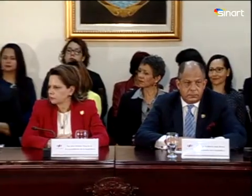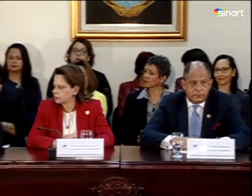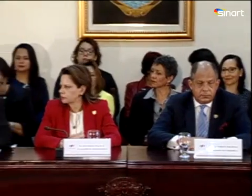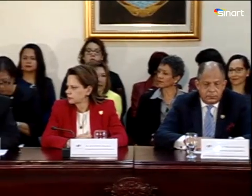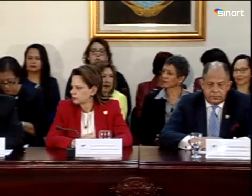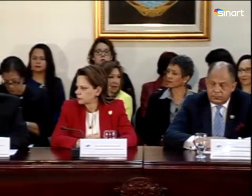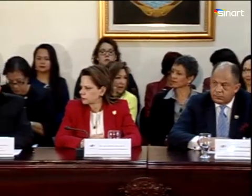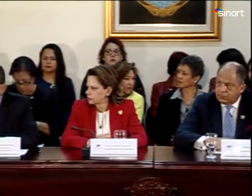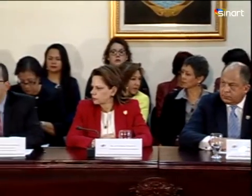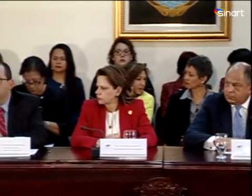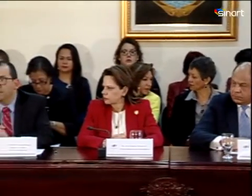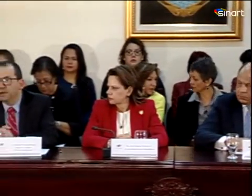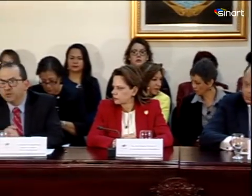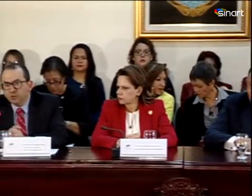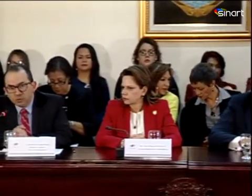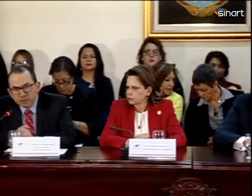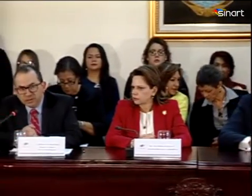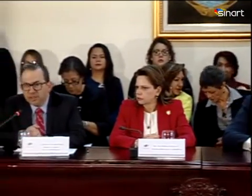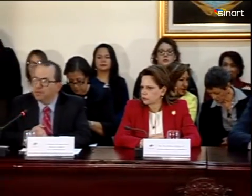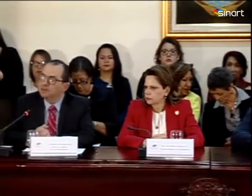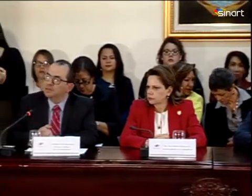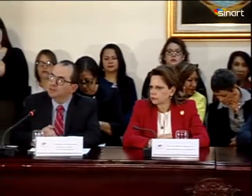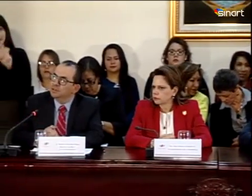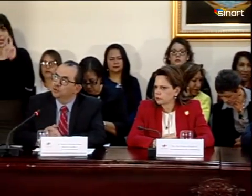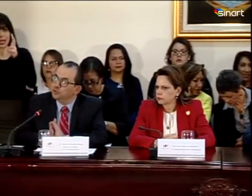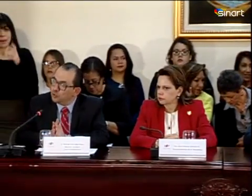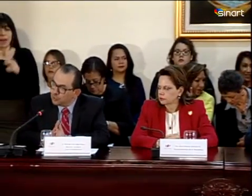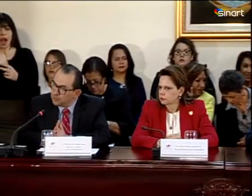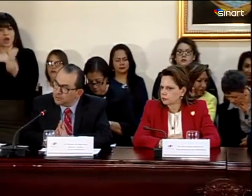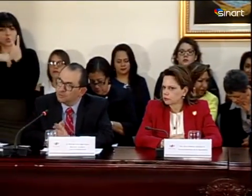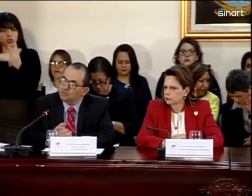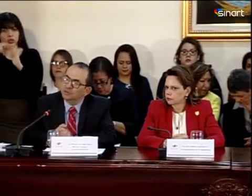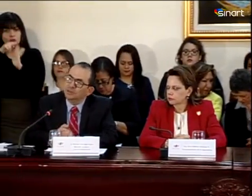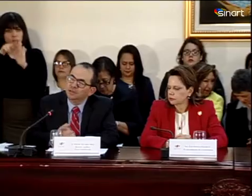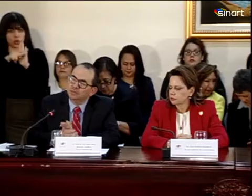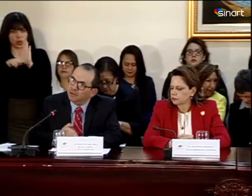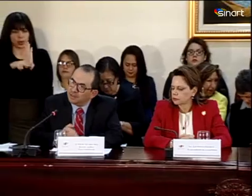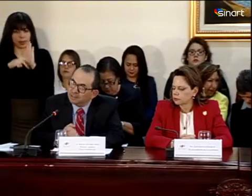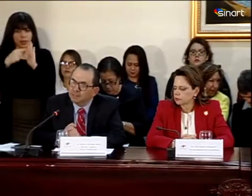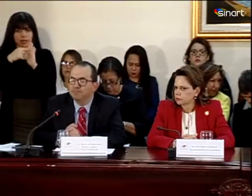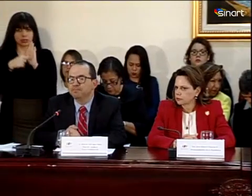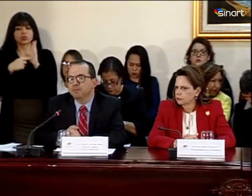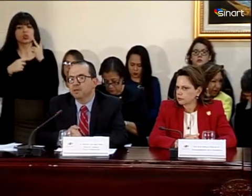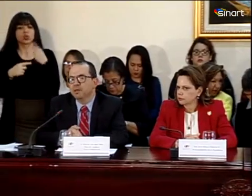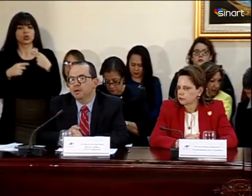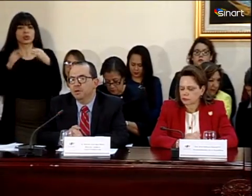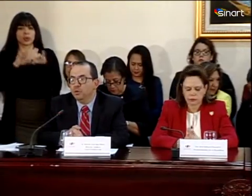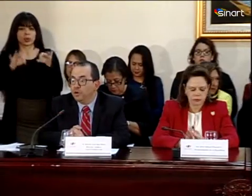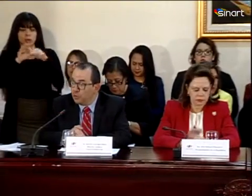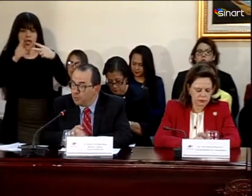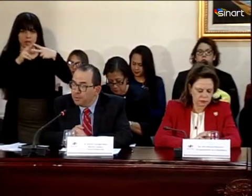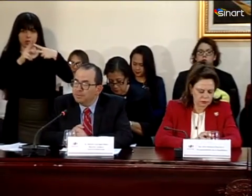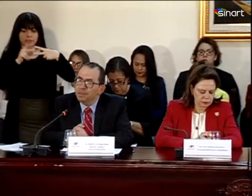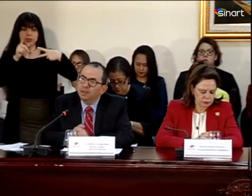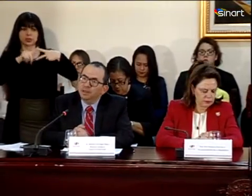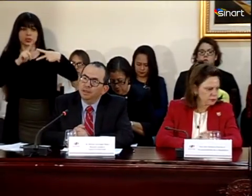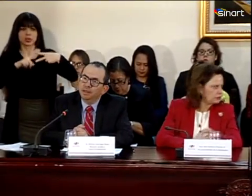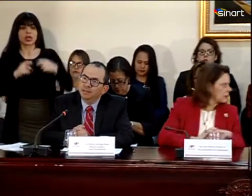El decreto contiene, en relación con este tema, básicamente 2 normas que son de relevancia. Una